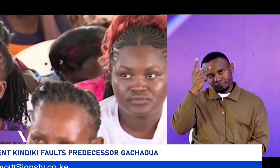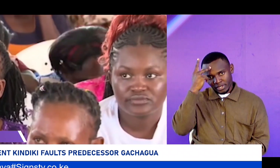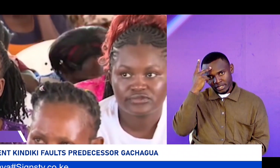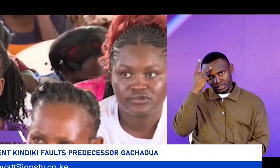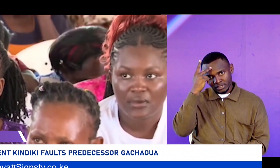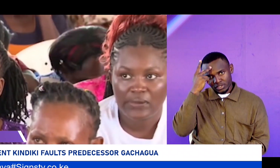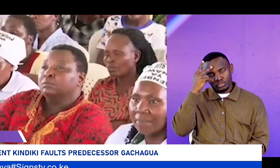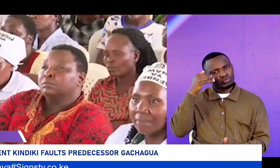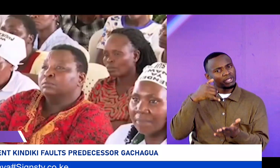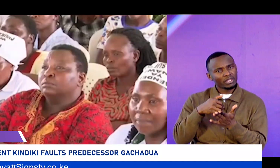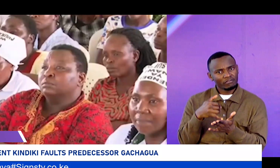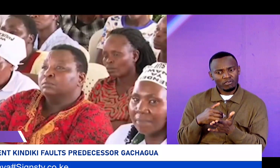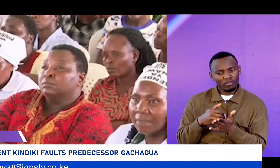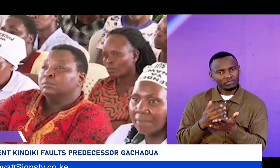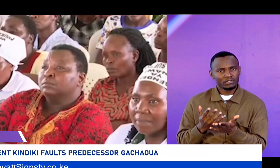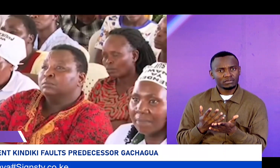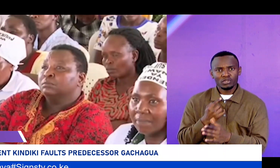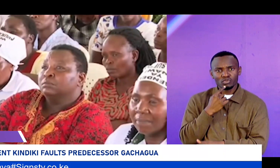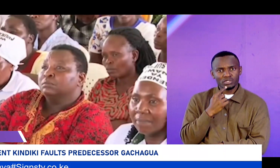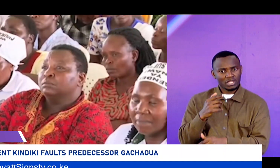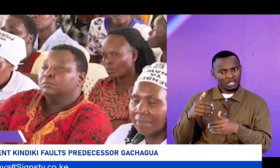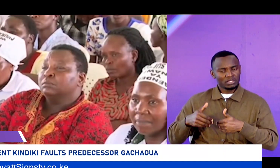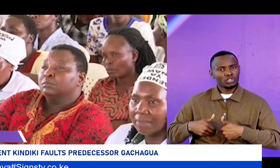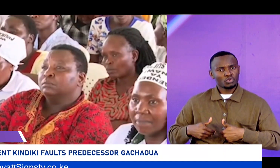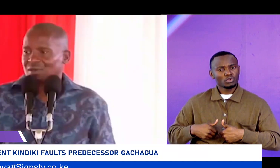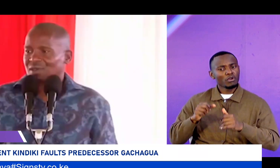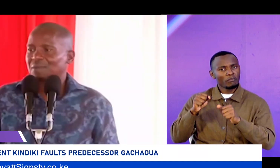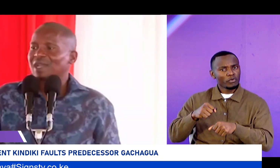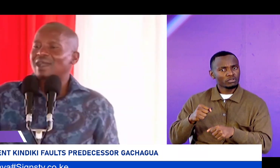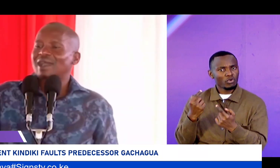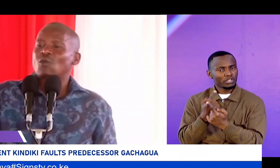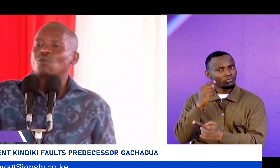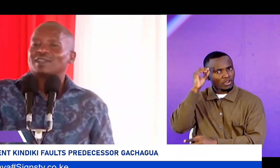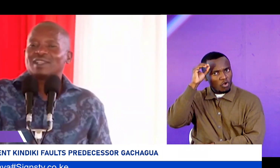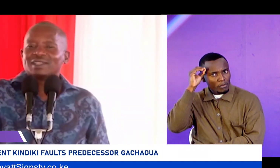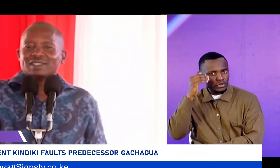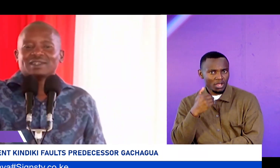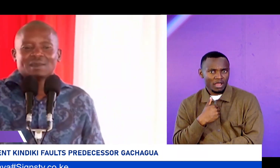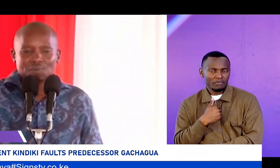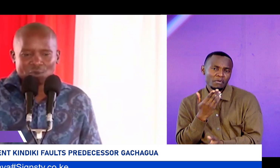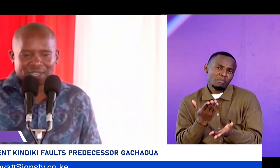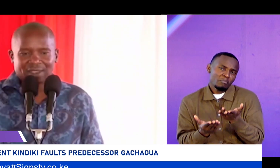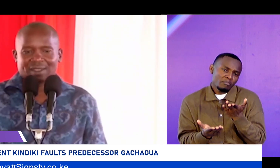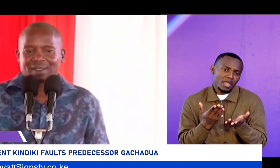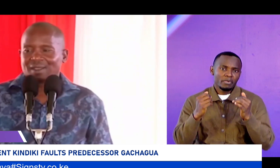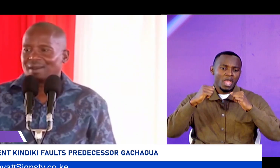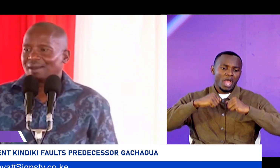vijana wetu, unaweza kuwa na maoni tofauti. Labda haukubaliani na mbunge,